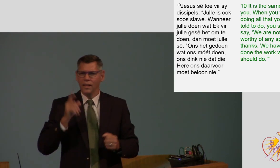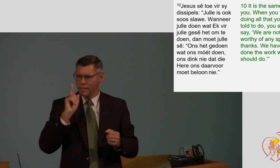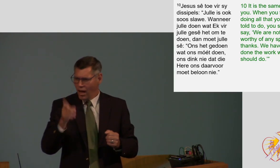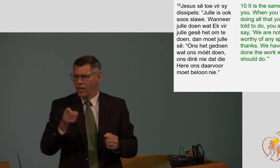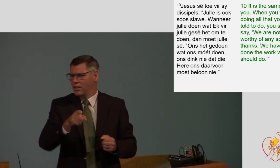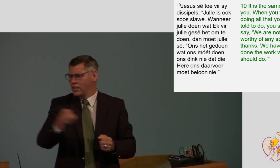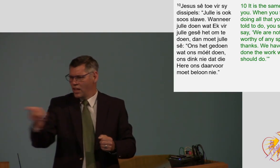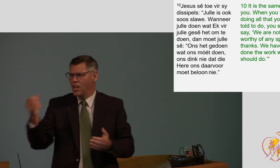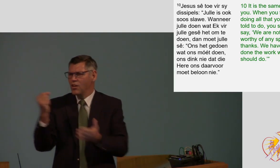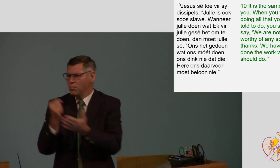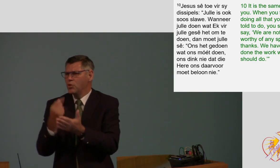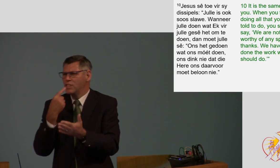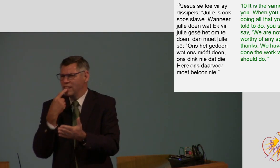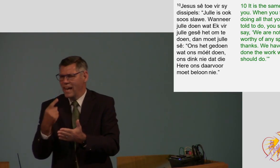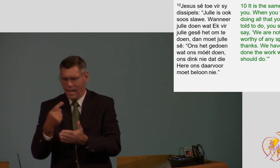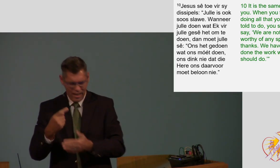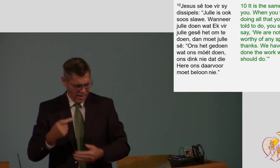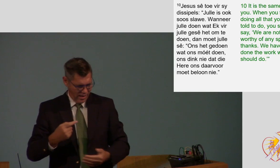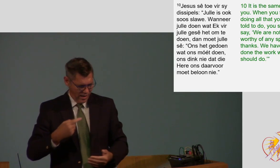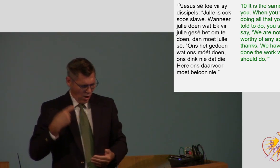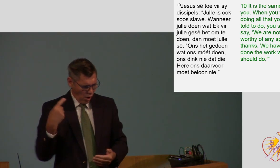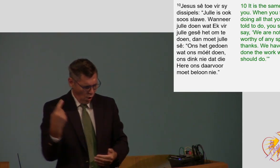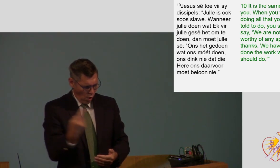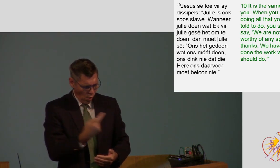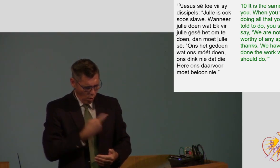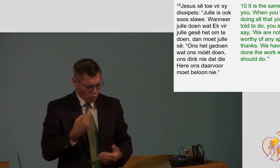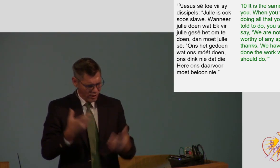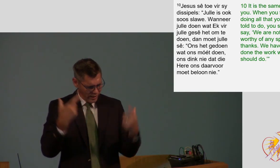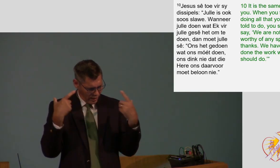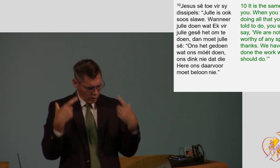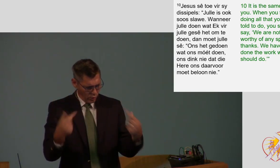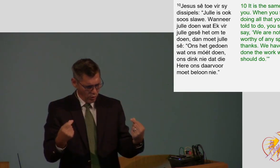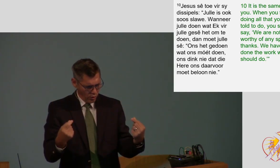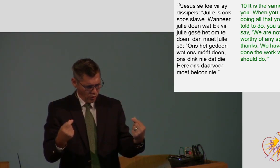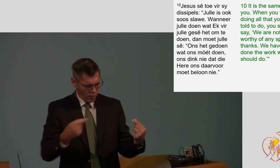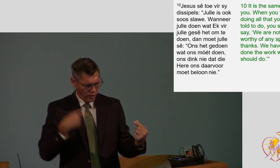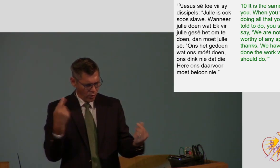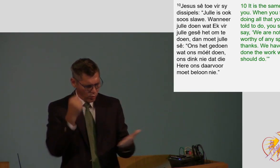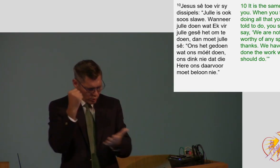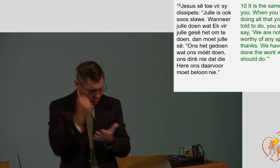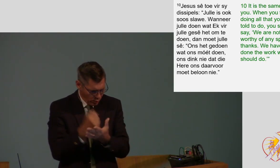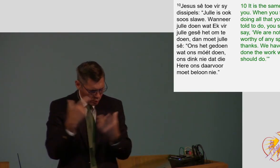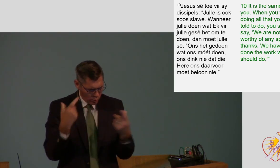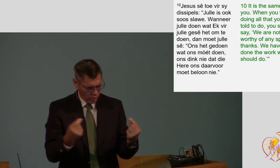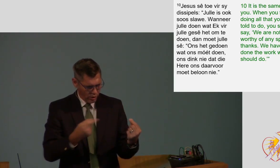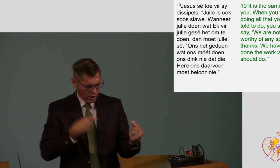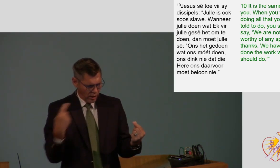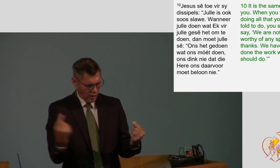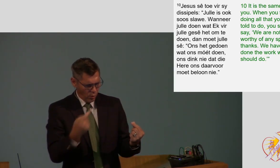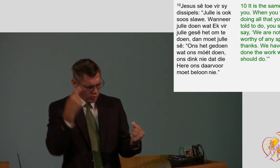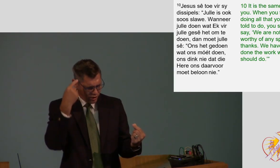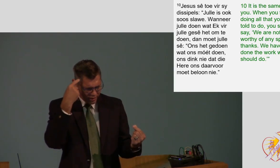Dan julle moet sê, ons het gedoen wat ons moet doen en ons dink nie